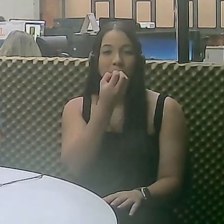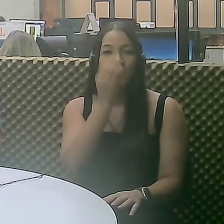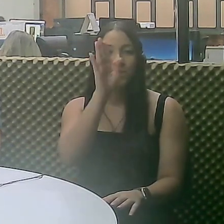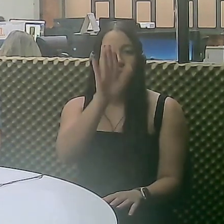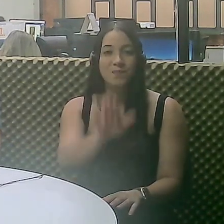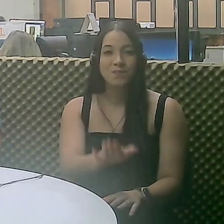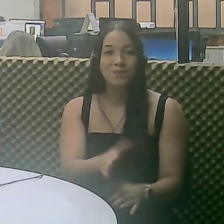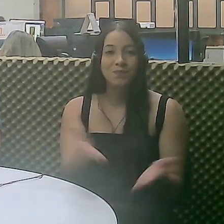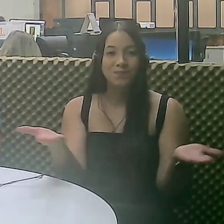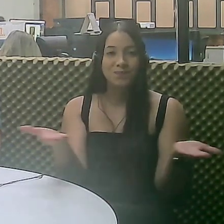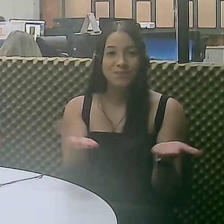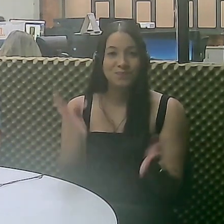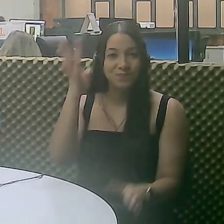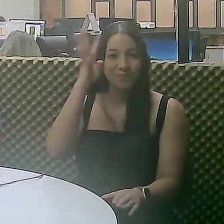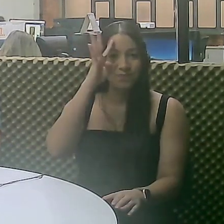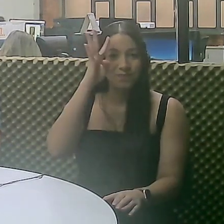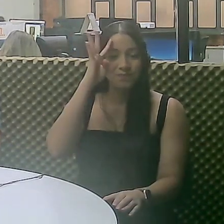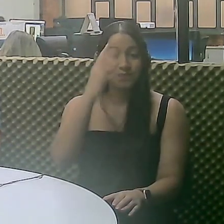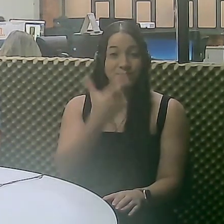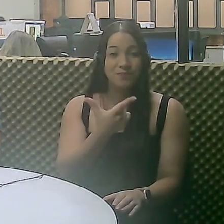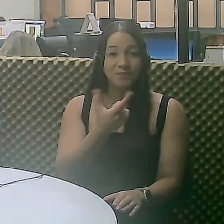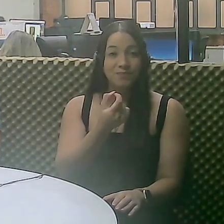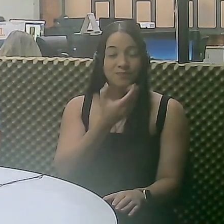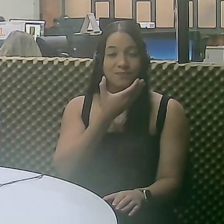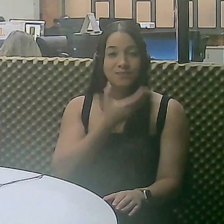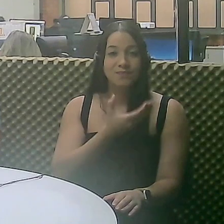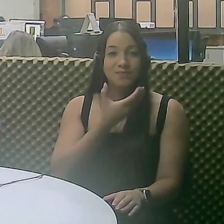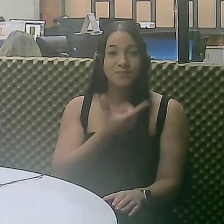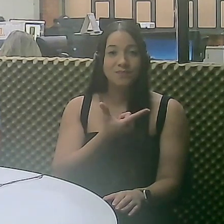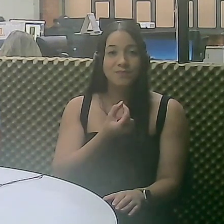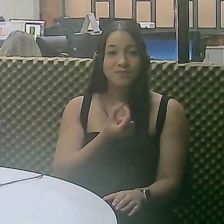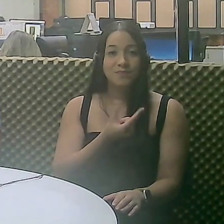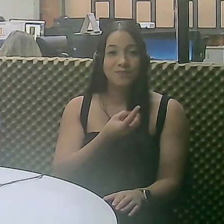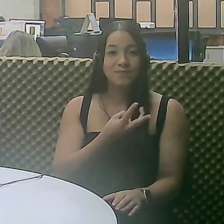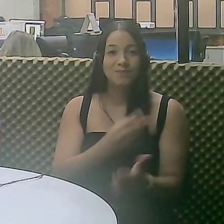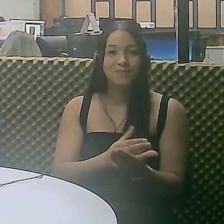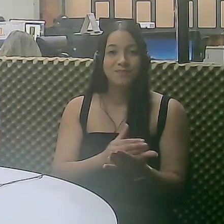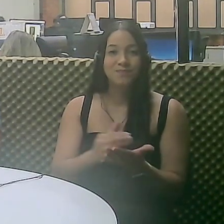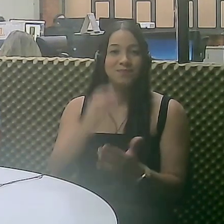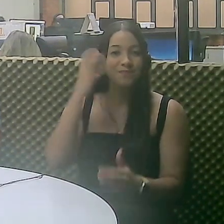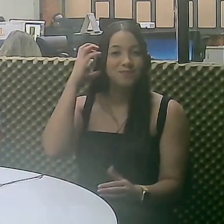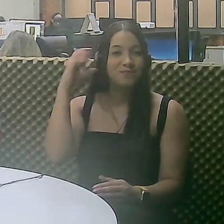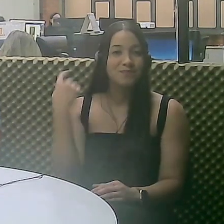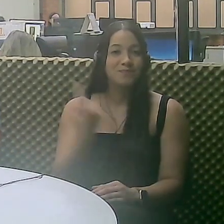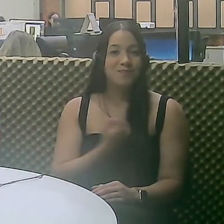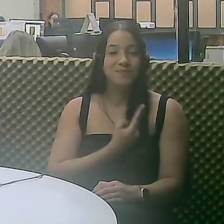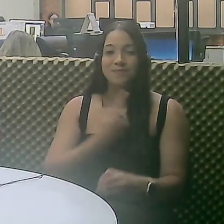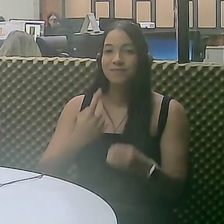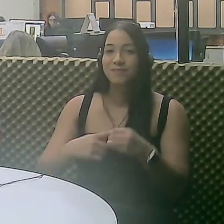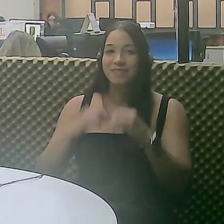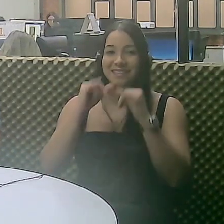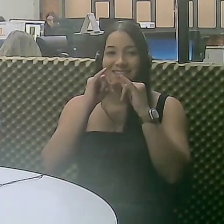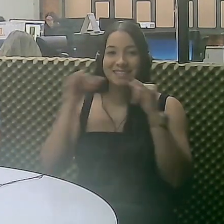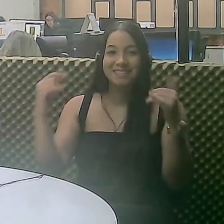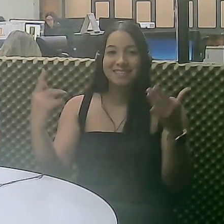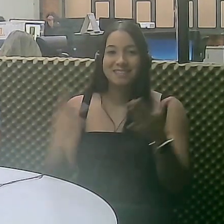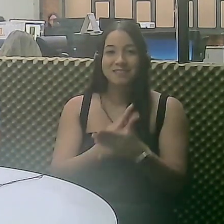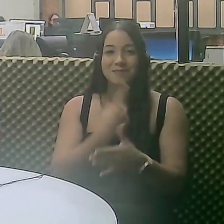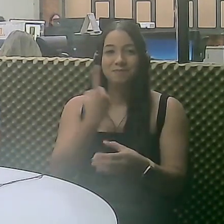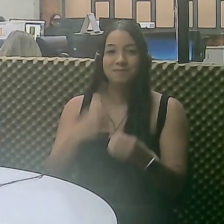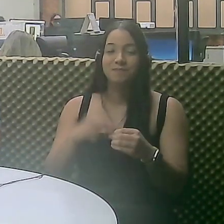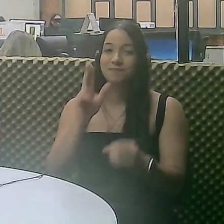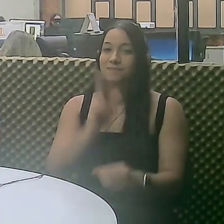boa tarde. Hoje é quarta-feira, dia 20 de dezembro de 2023. Está no ar a Rádio Nossa Cidade com um boletim de notícias sobre o que de